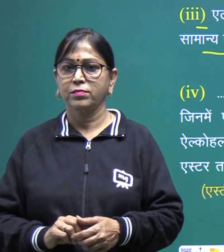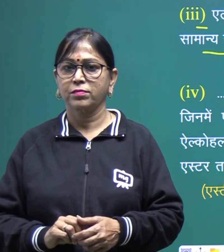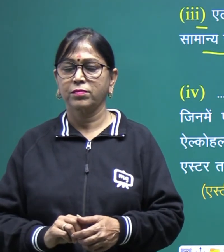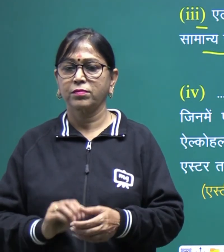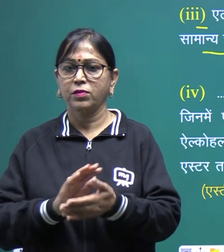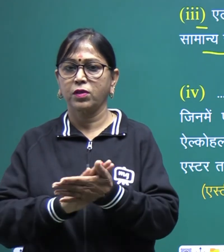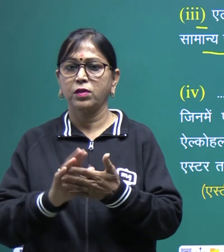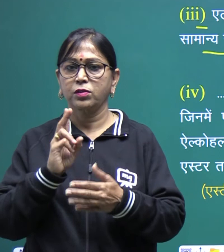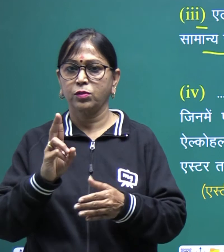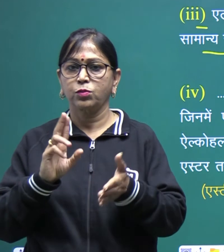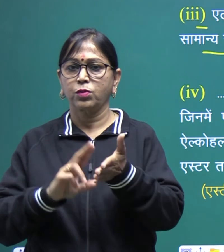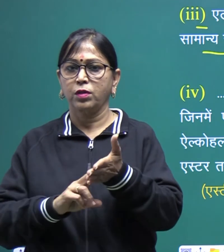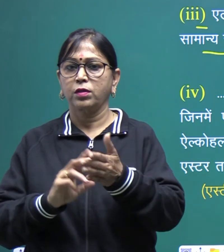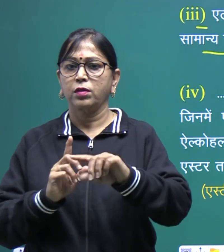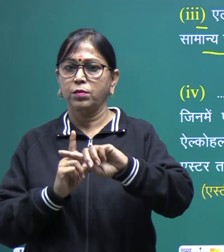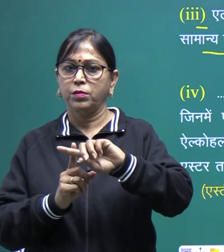CnH2n+2